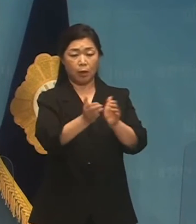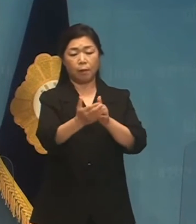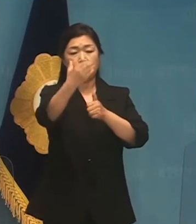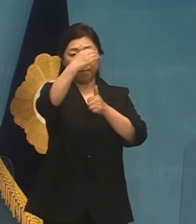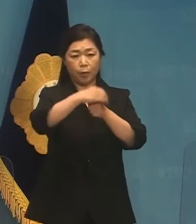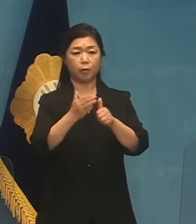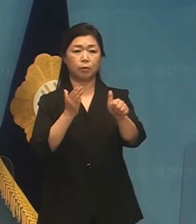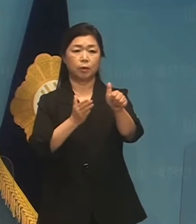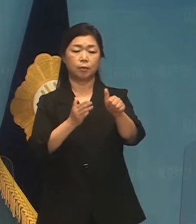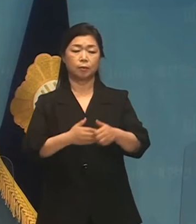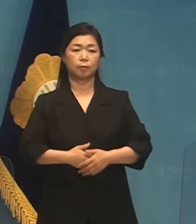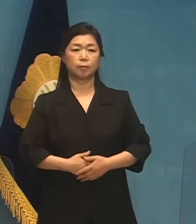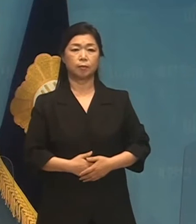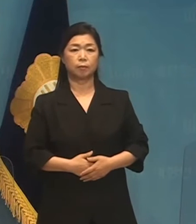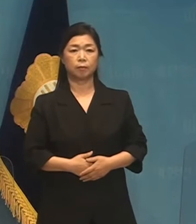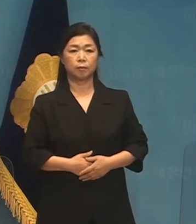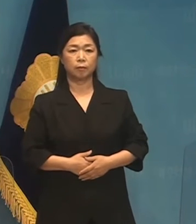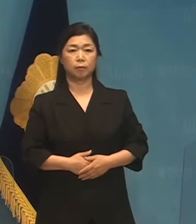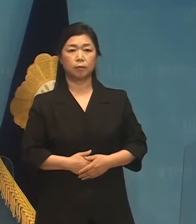맡겨주십시오.